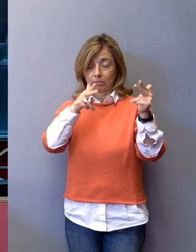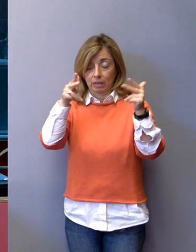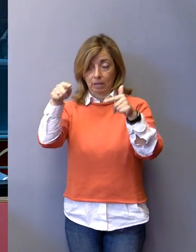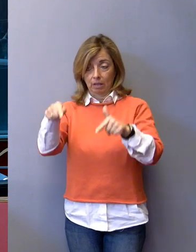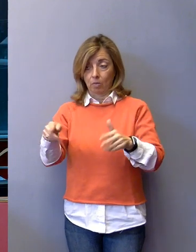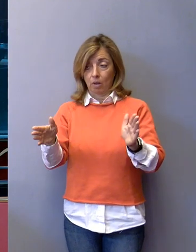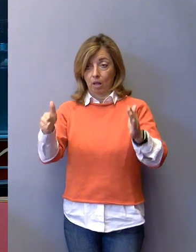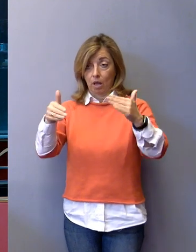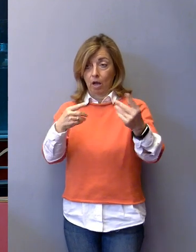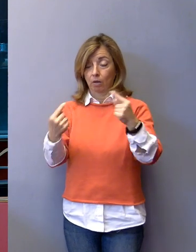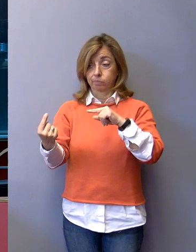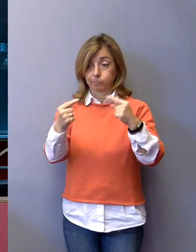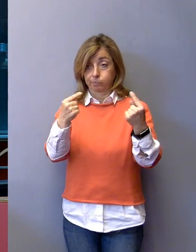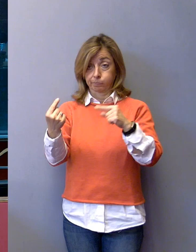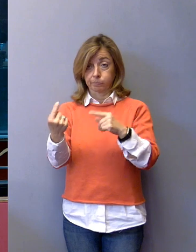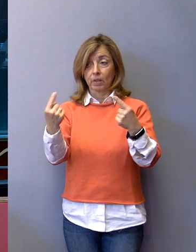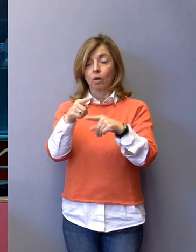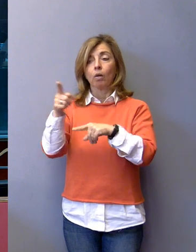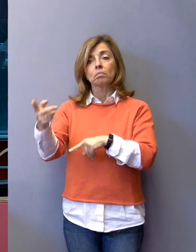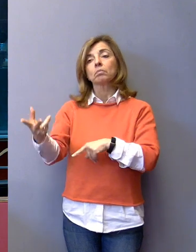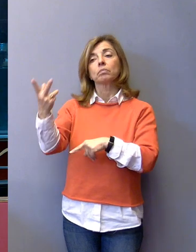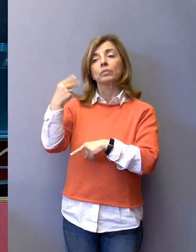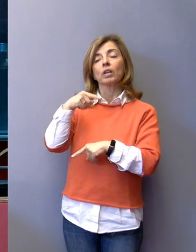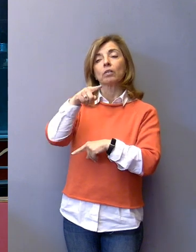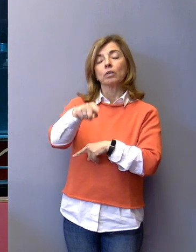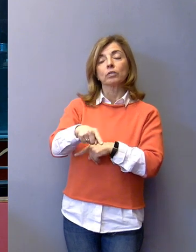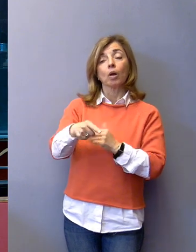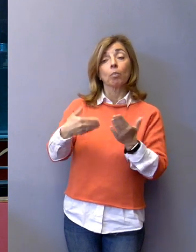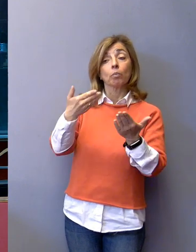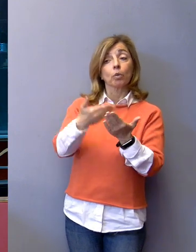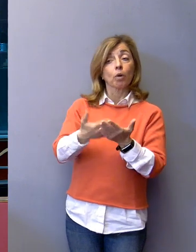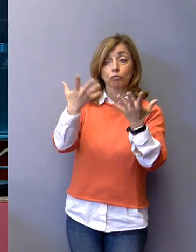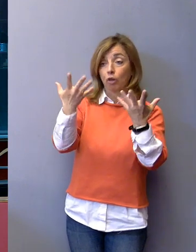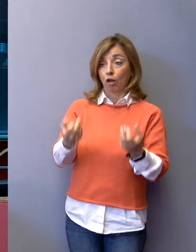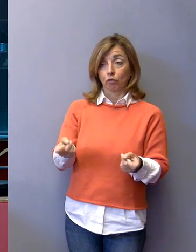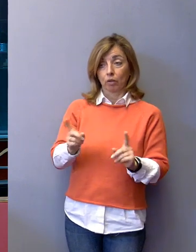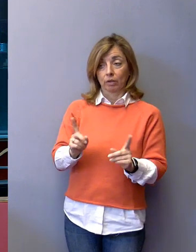confermato da lei che non è stata non è stata accolta questa proposta